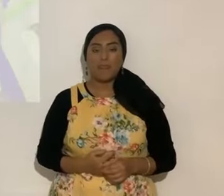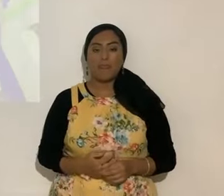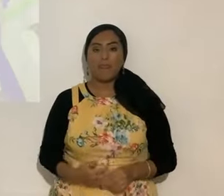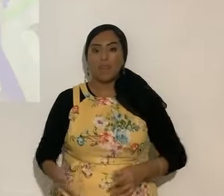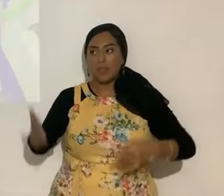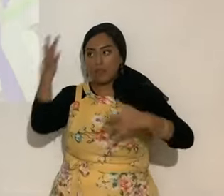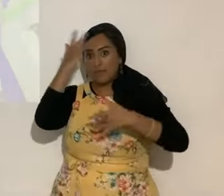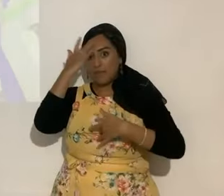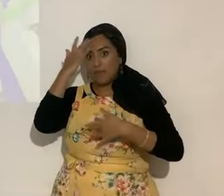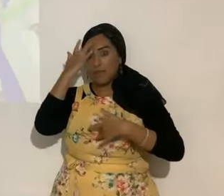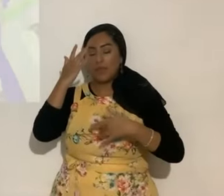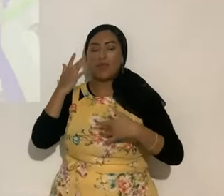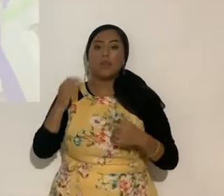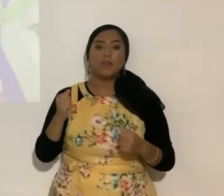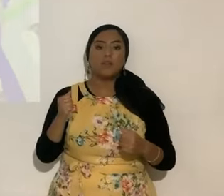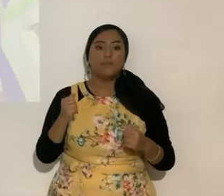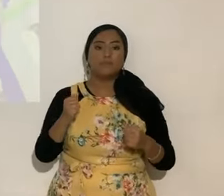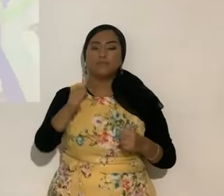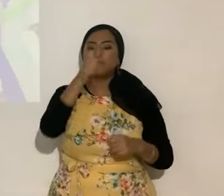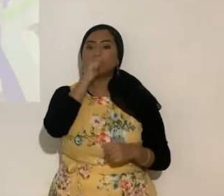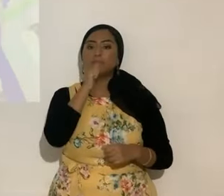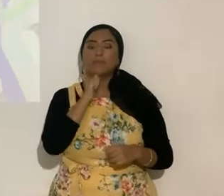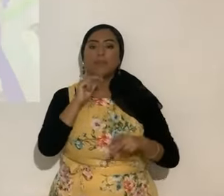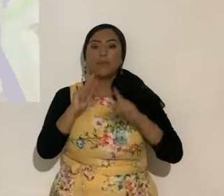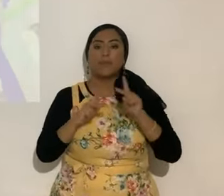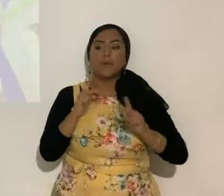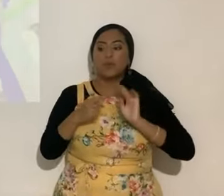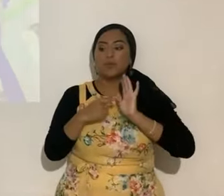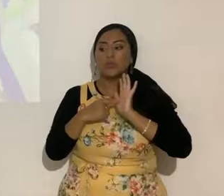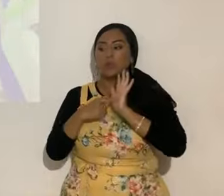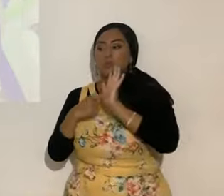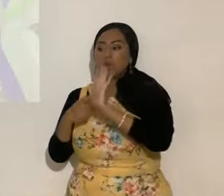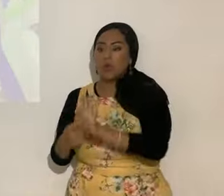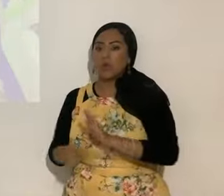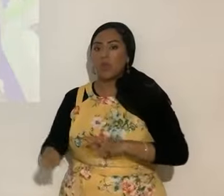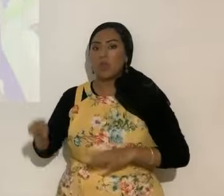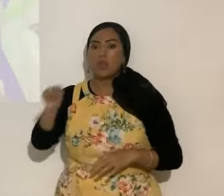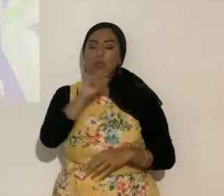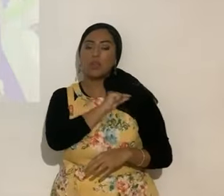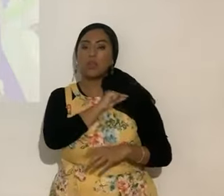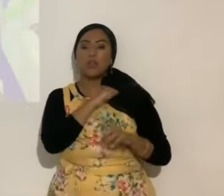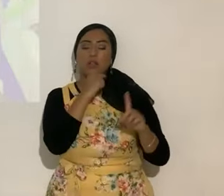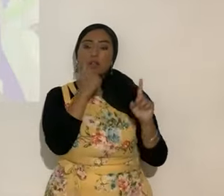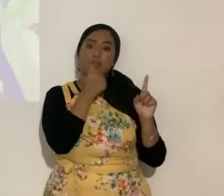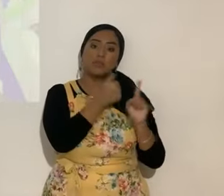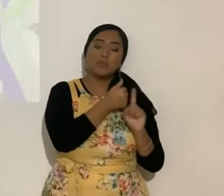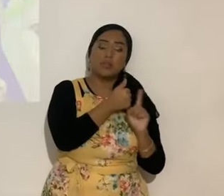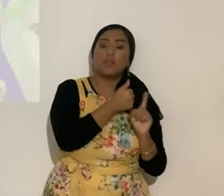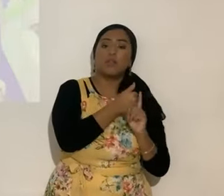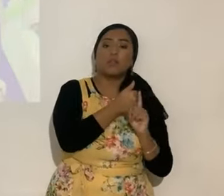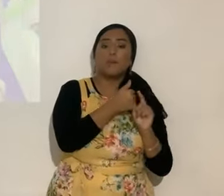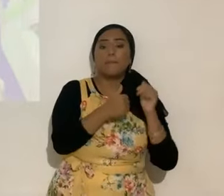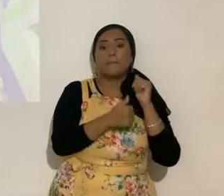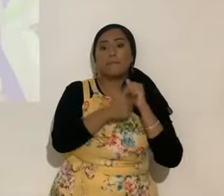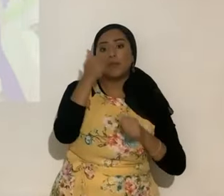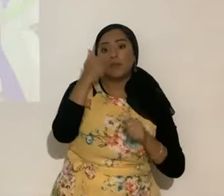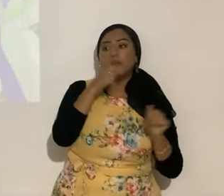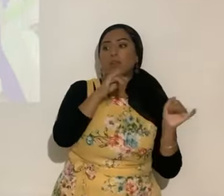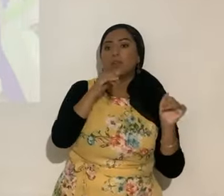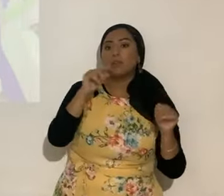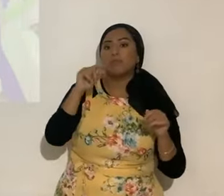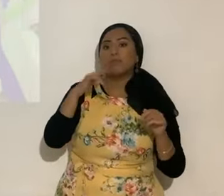en la enfermedad, desgraciadamente, la gente refleja la culpa hacia él mismo y, generalmente, la mayoría es hacia